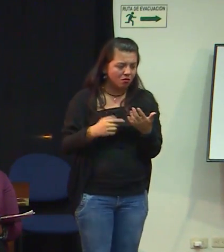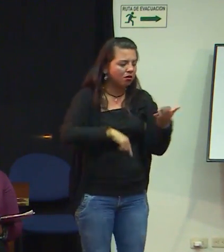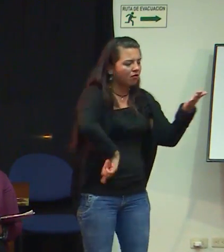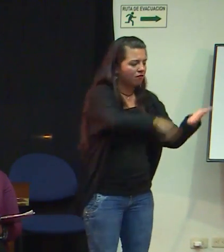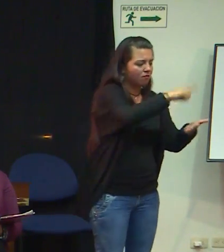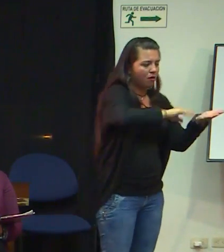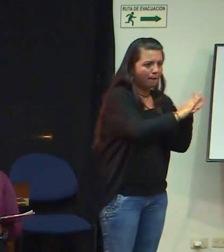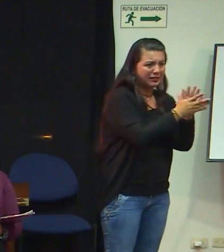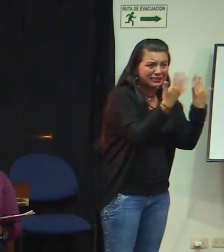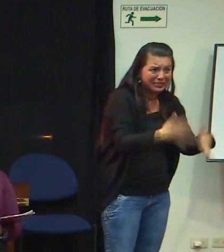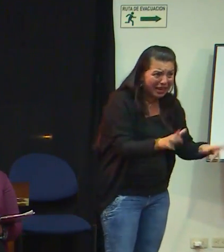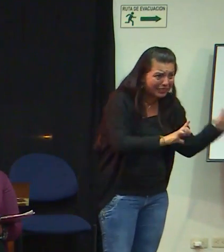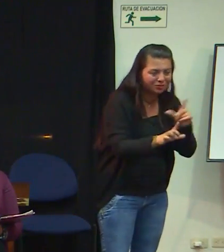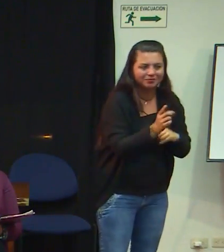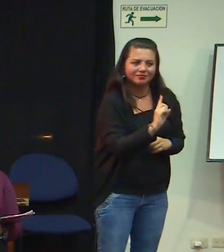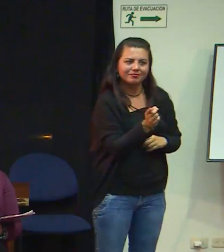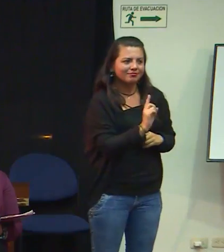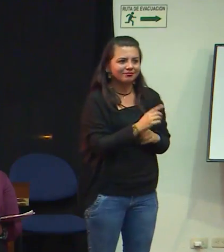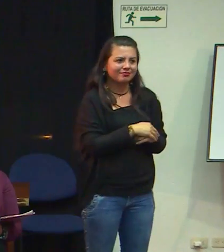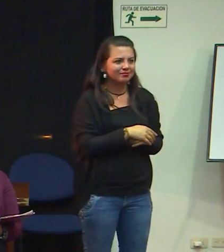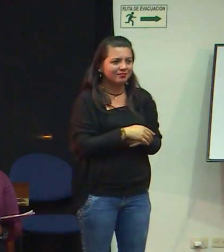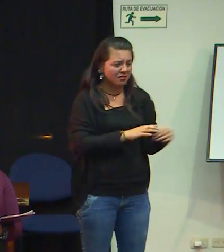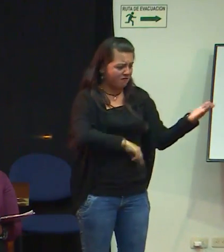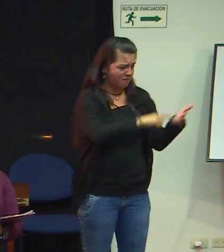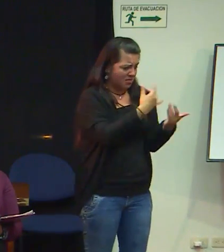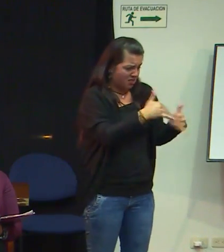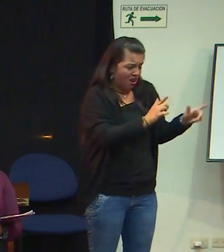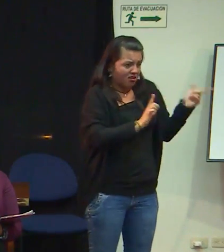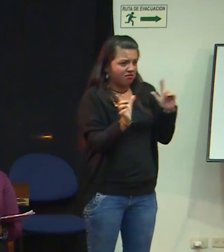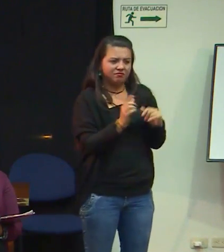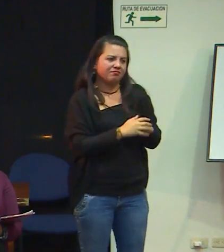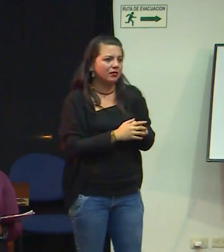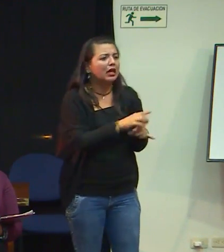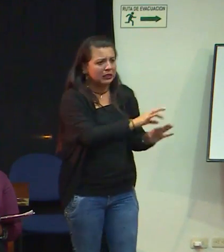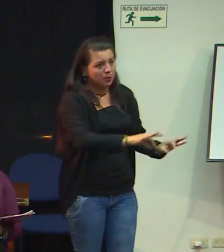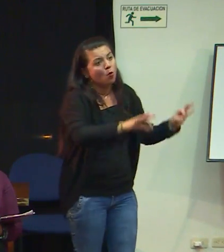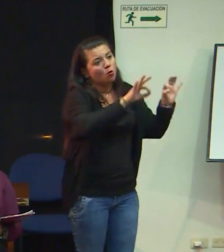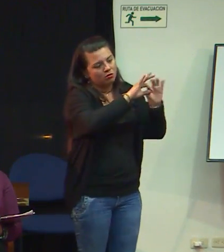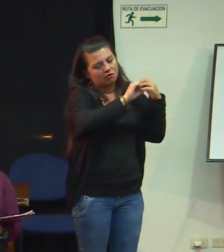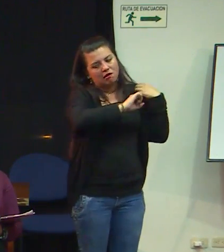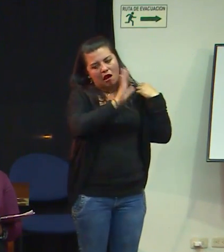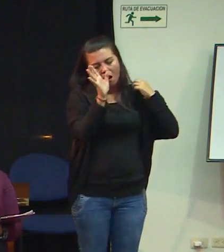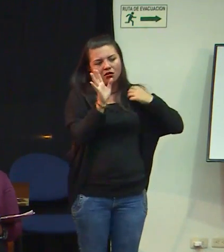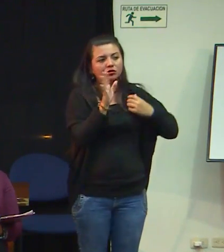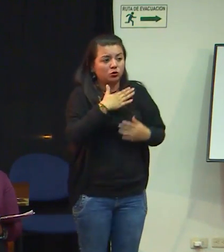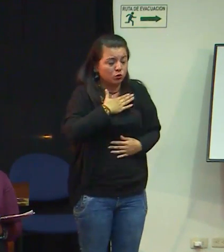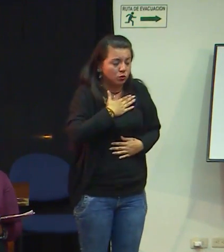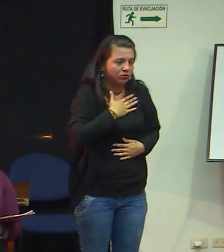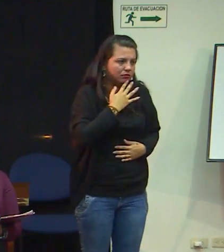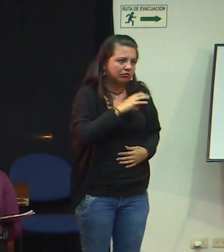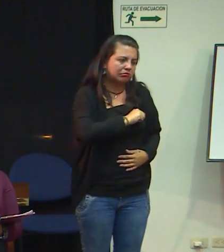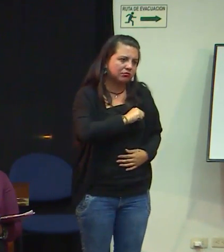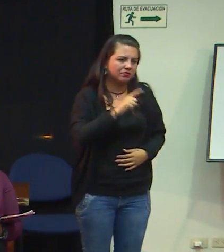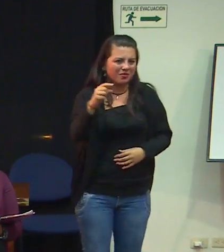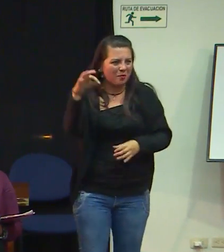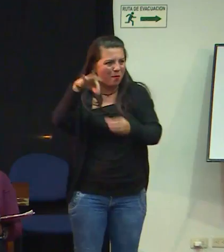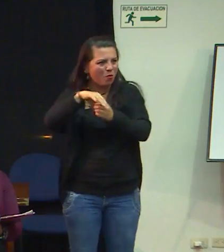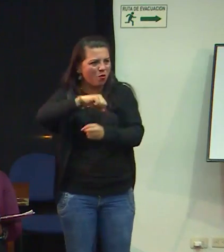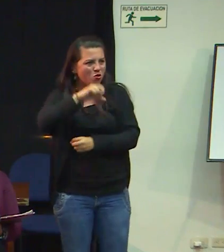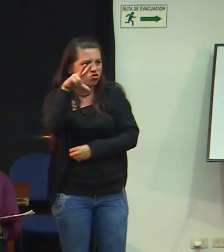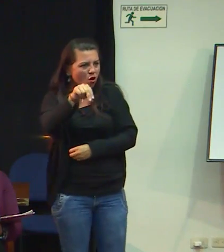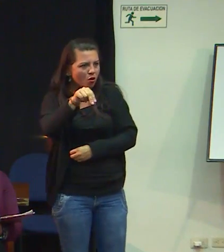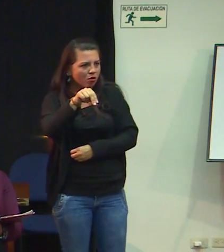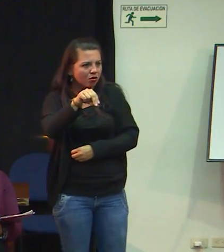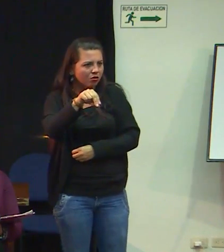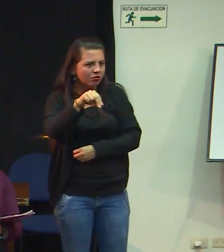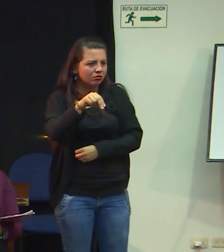paz, ¿sí? No se hace de ese espacio, es importante. Y lastimosamente, yo digo públicamente, gana el no, y no por una